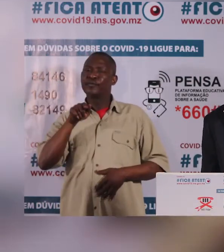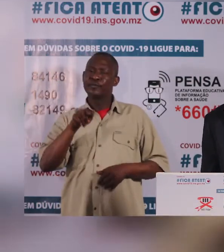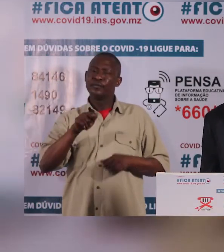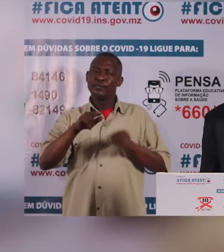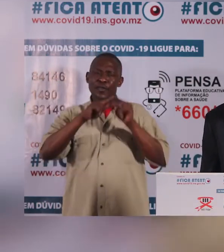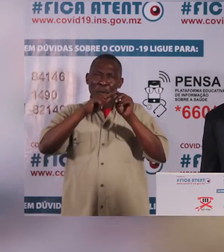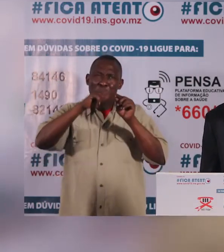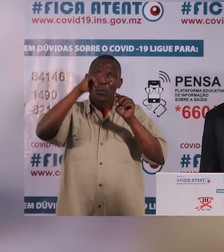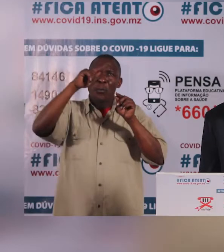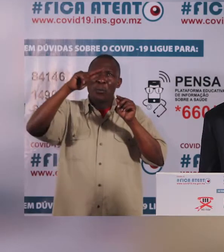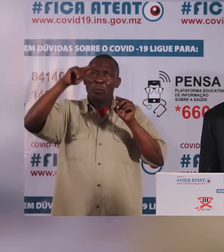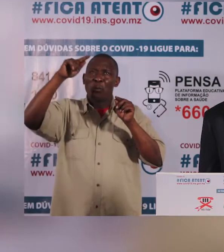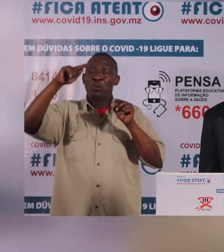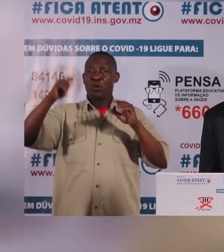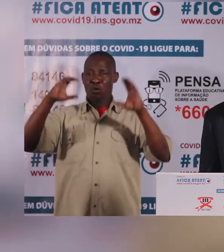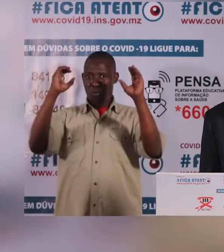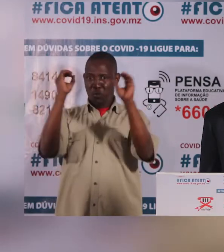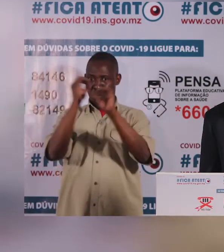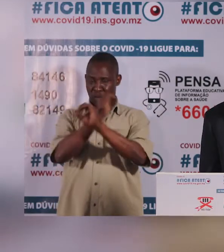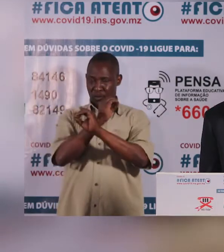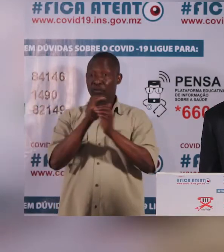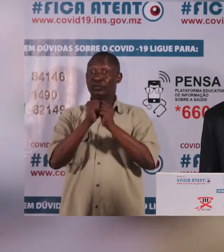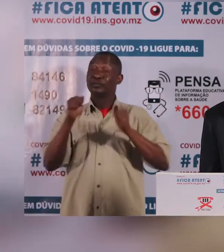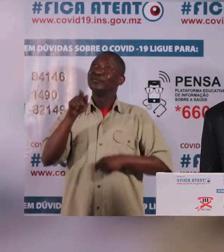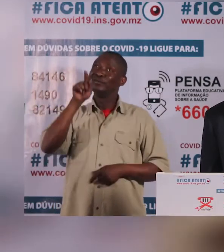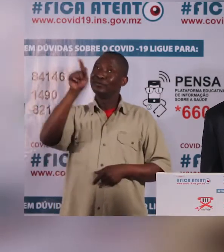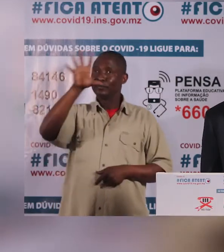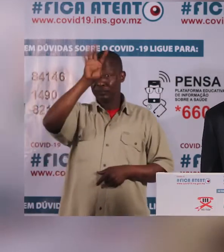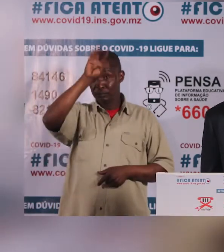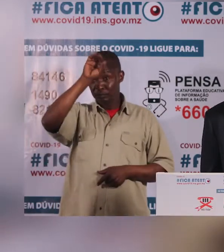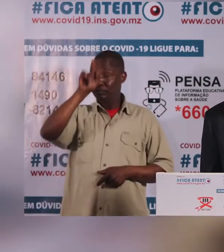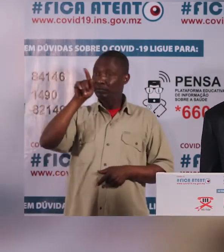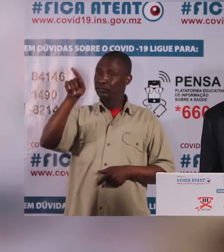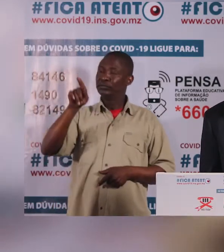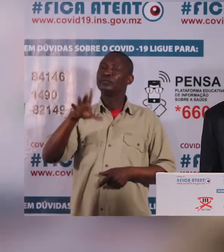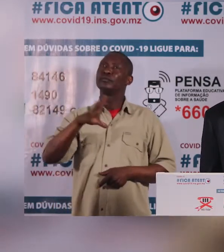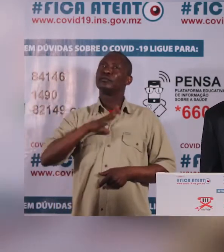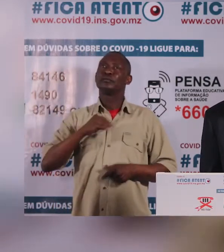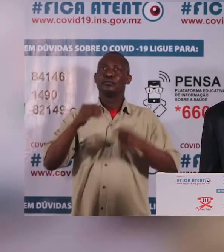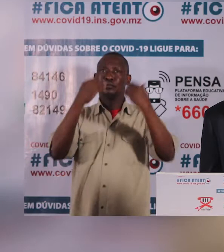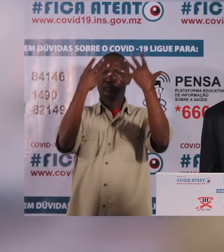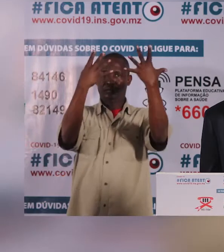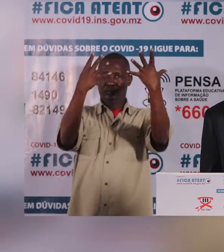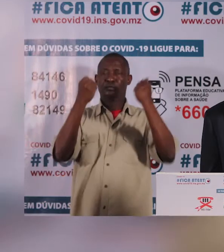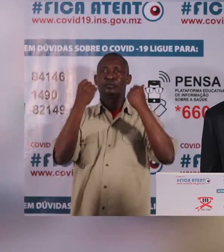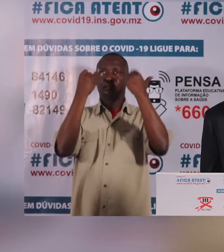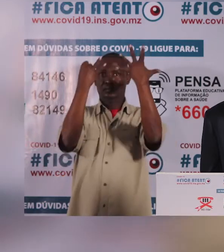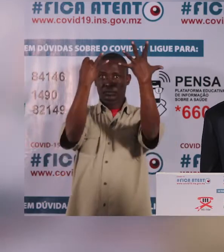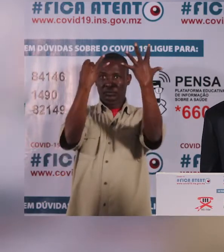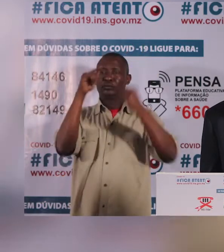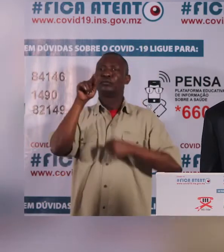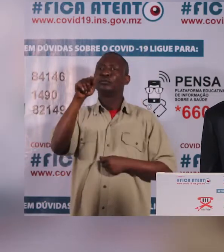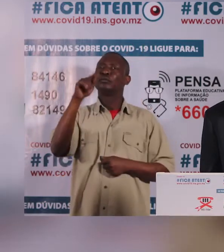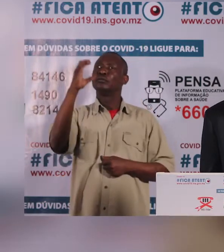curvas ficarem visíveis, mas a África do Sul está agora com cerca de 97 mil casos e nos últimos 10 dias